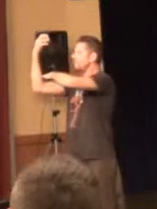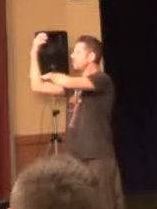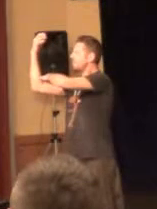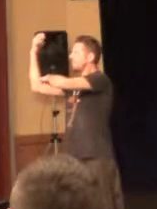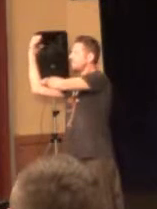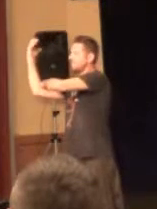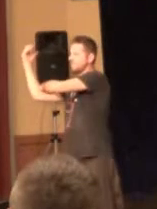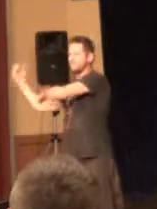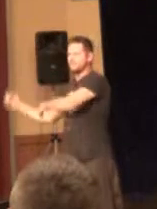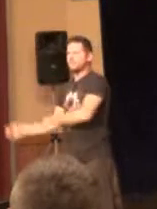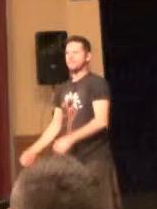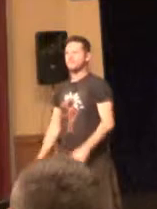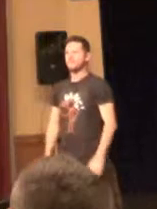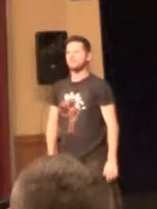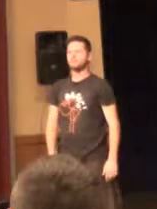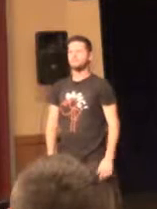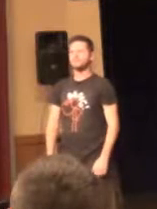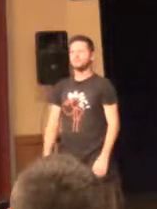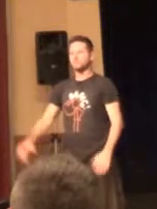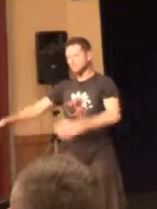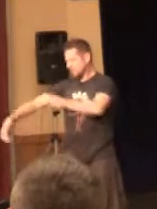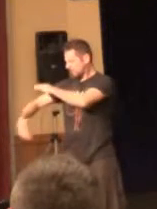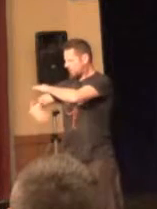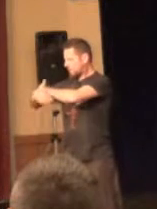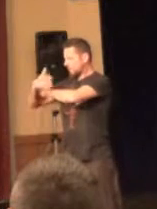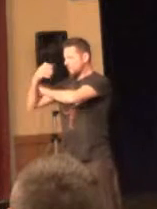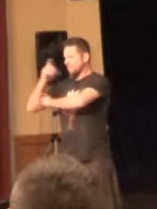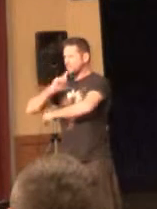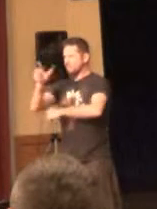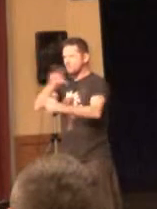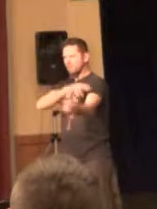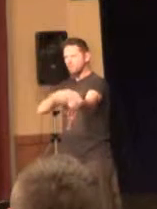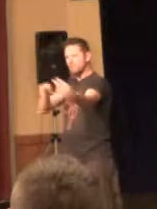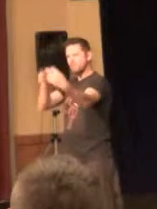journée à se regarder dans les yeux.